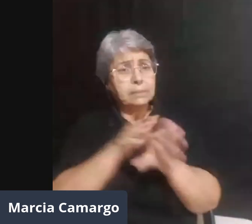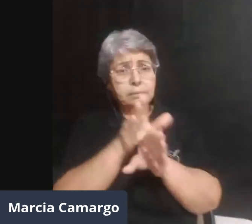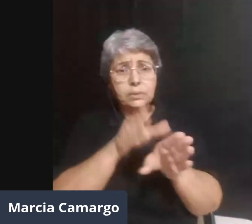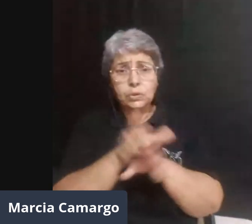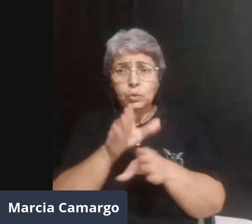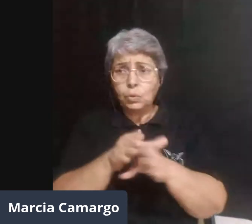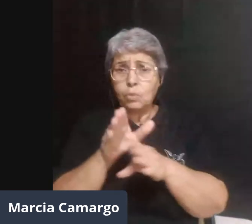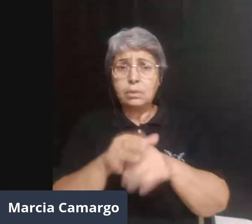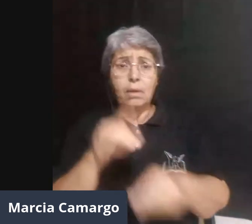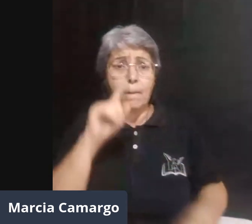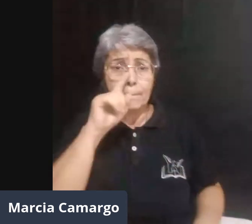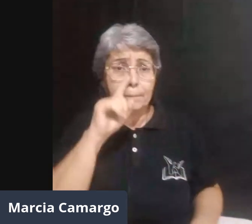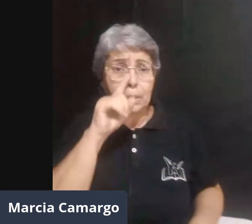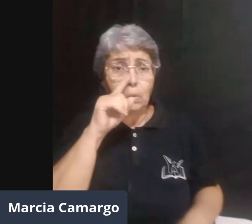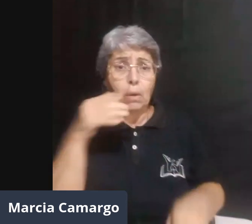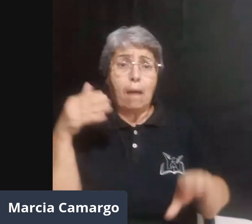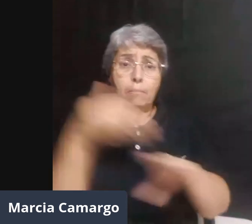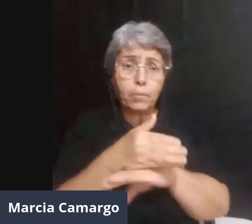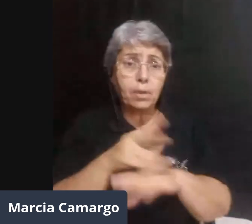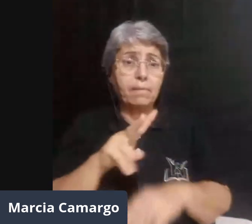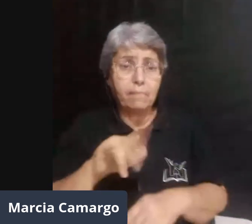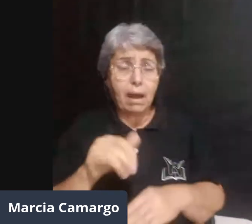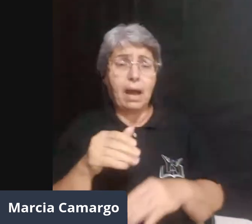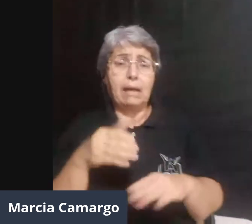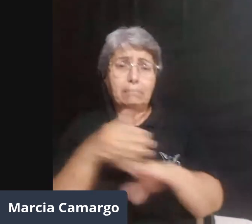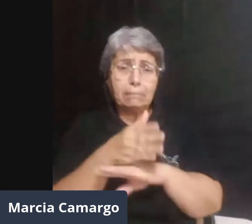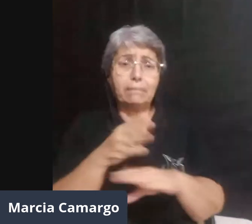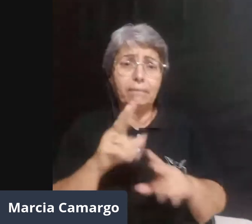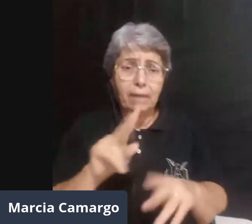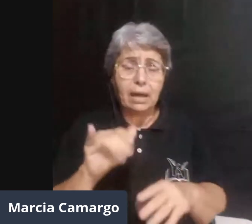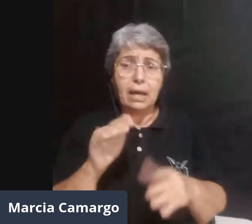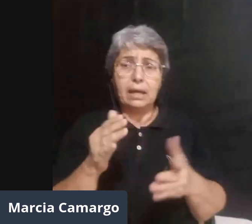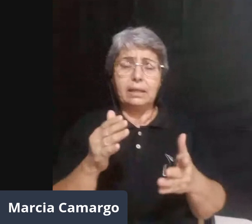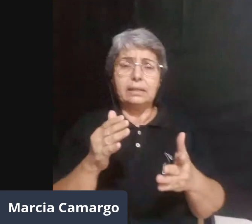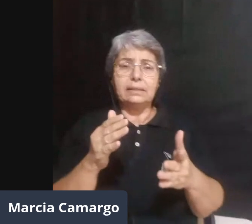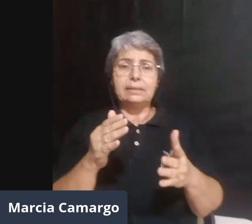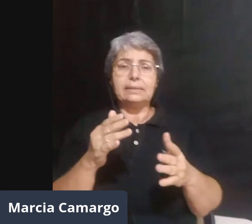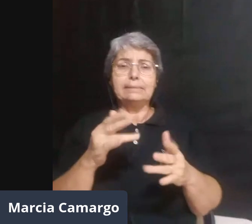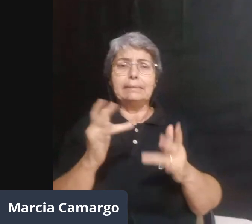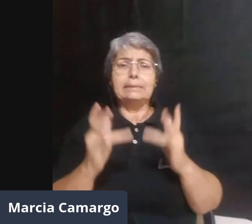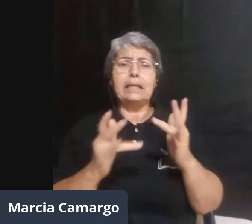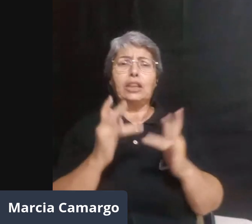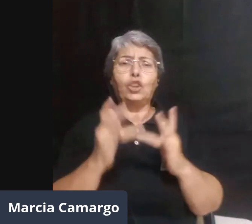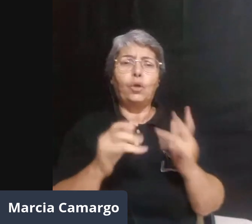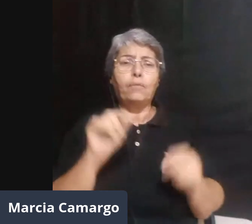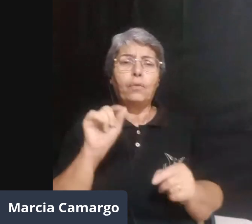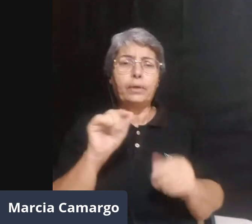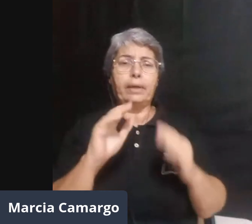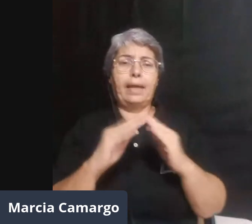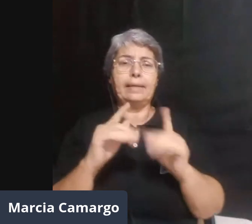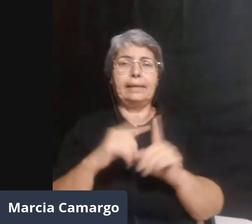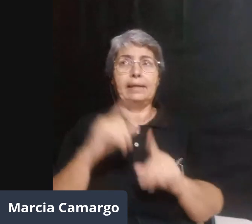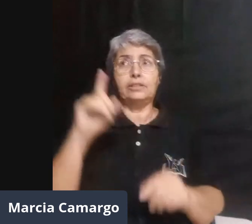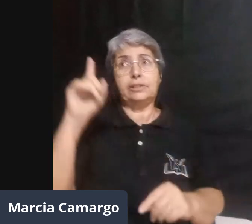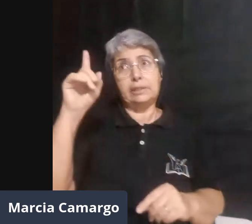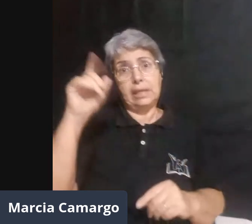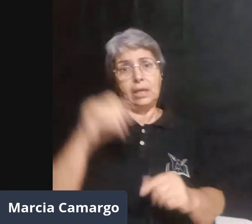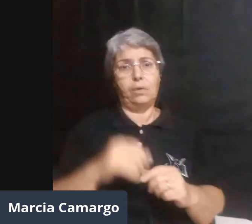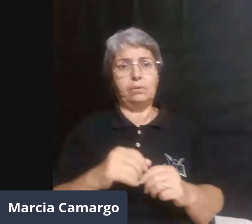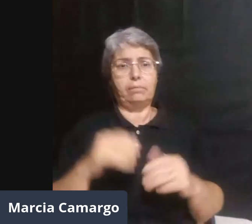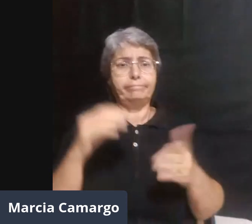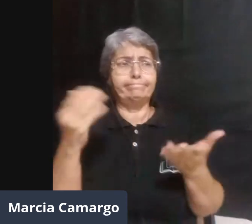ela resistiu aos avisos. Como será o fim dessa história de amor? Em certa medida,